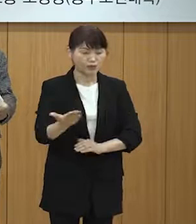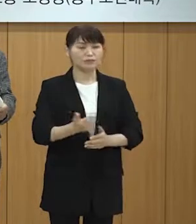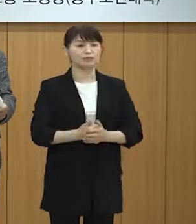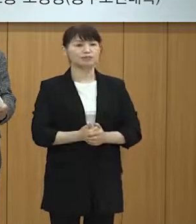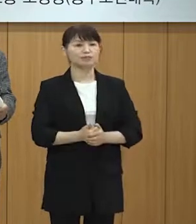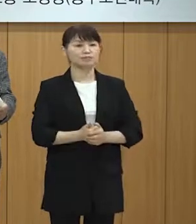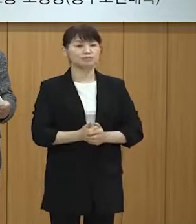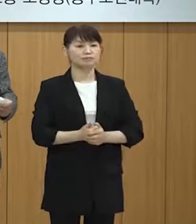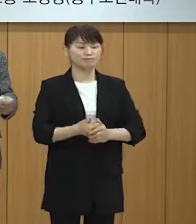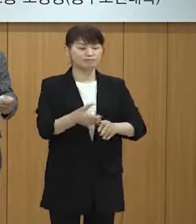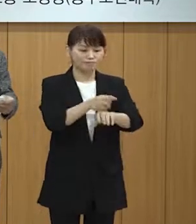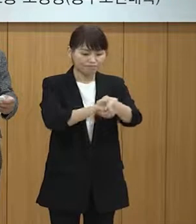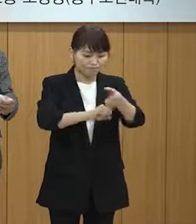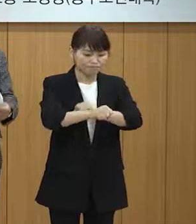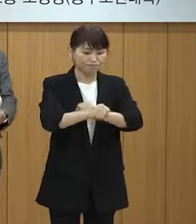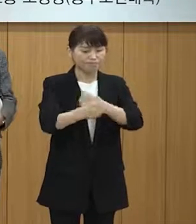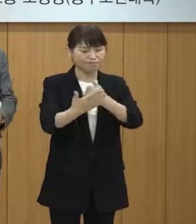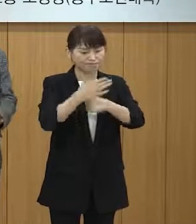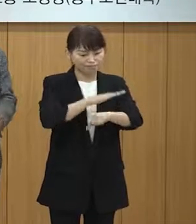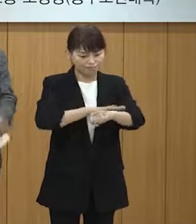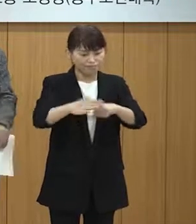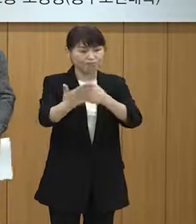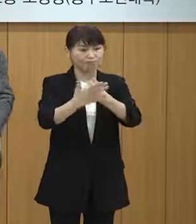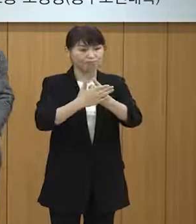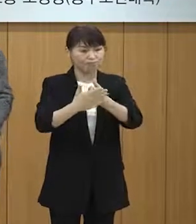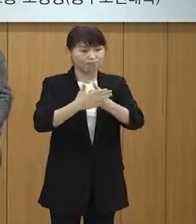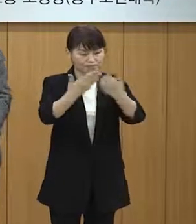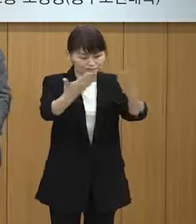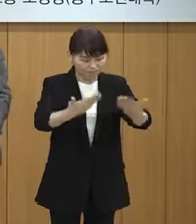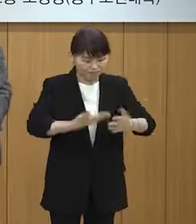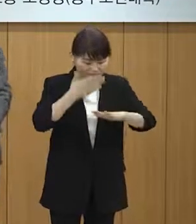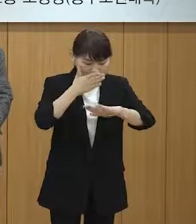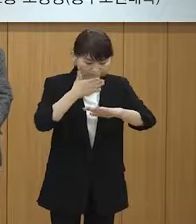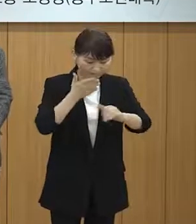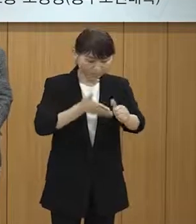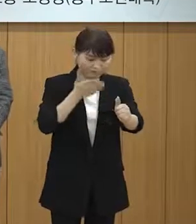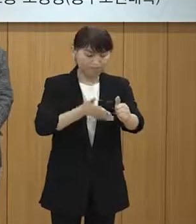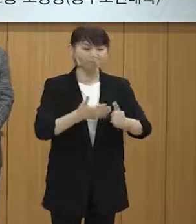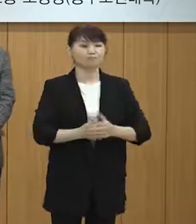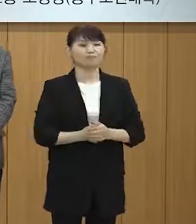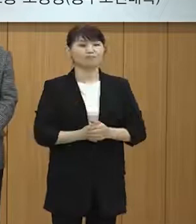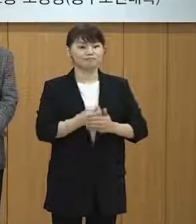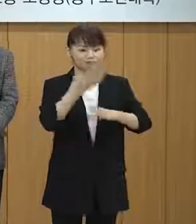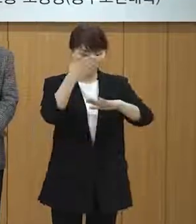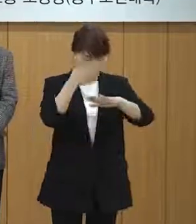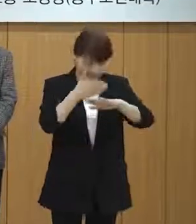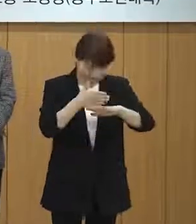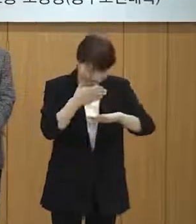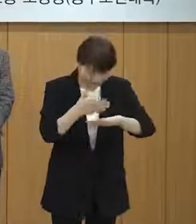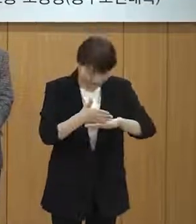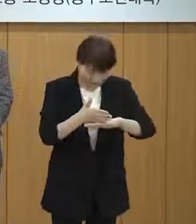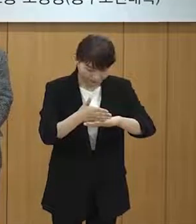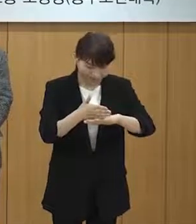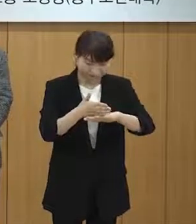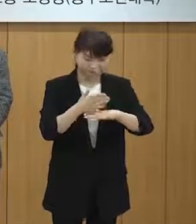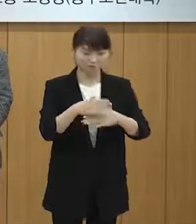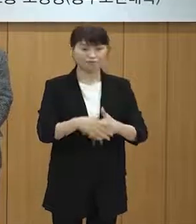의원님들께서 적극적으로 협조하여 주시길 부탁드립니다. 감사합니다.